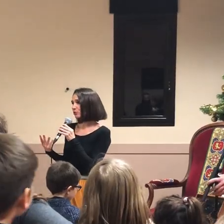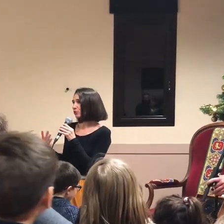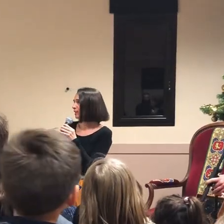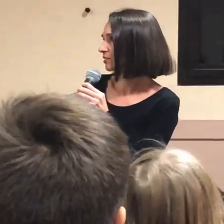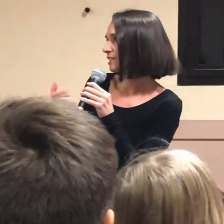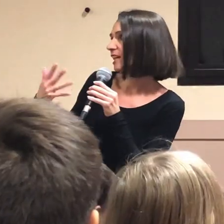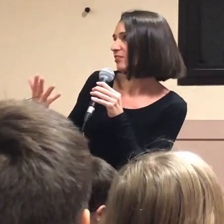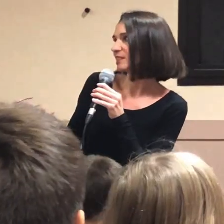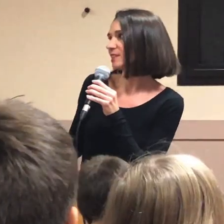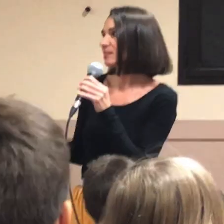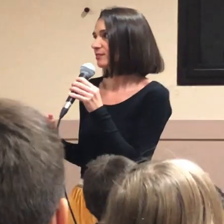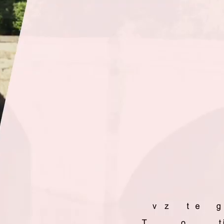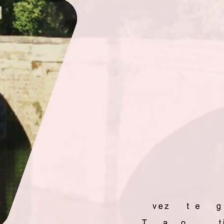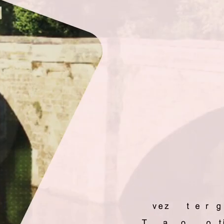d'attenté dans les centres